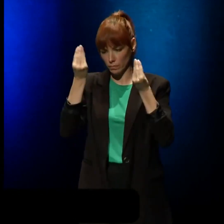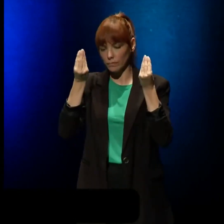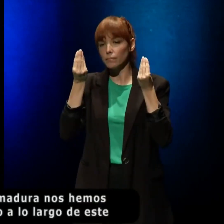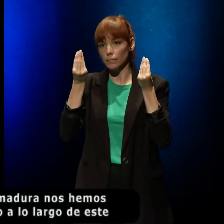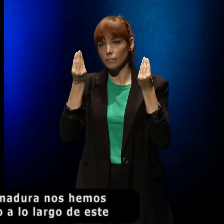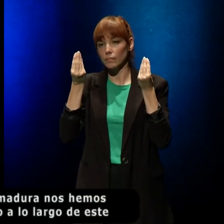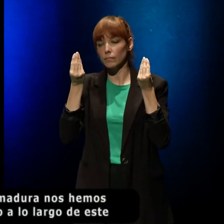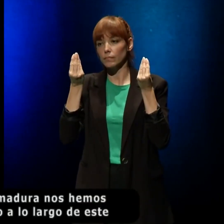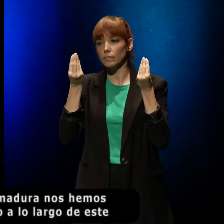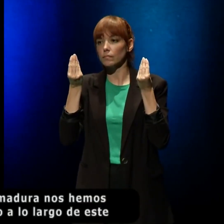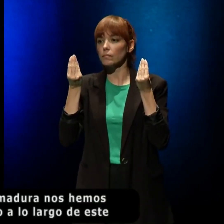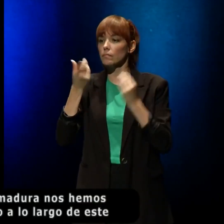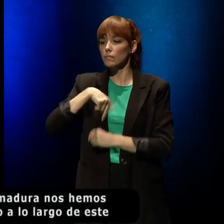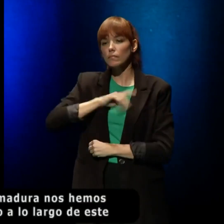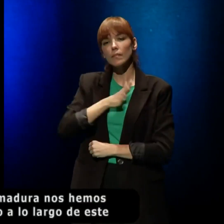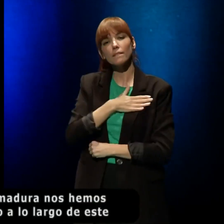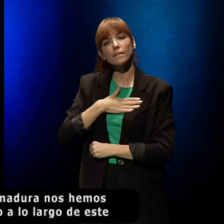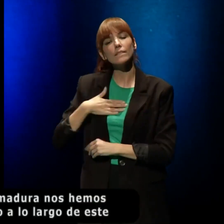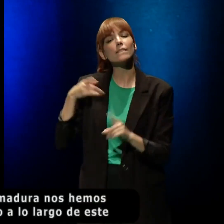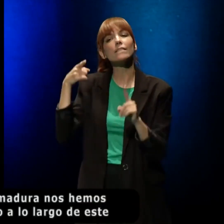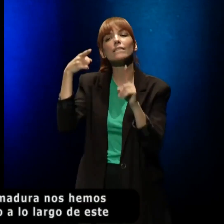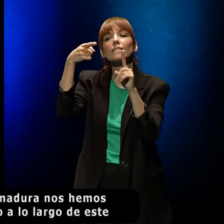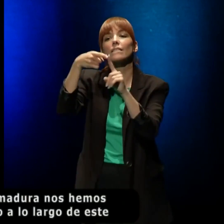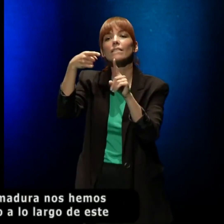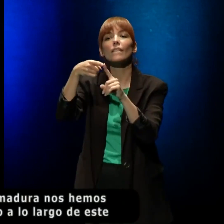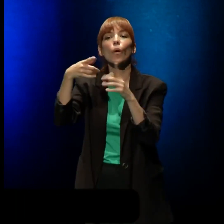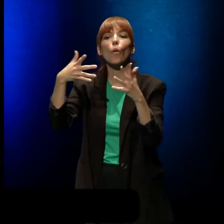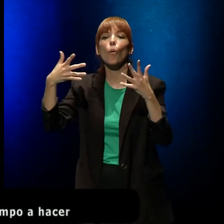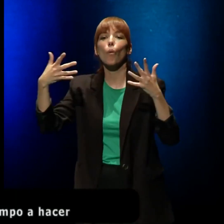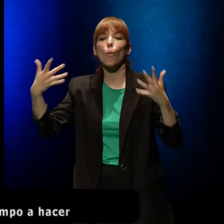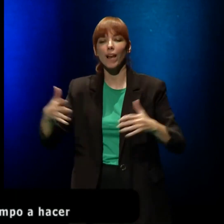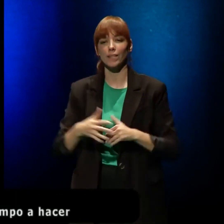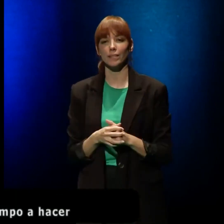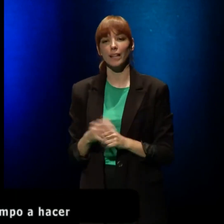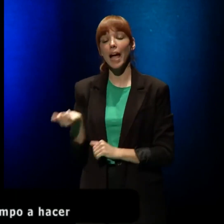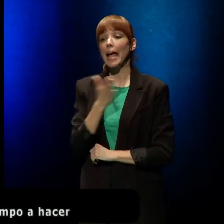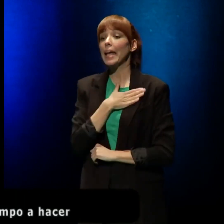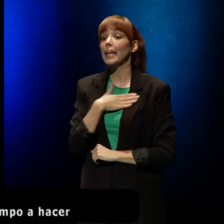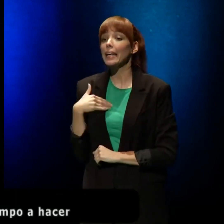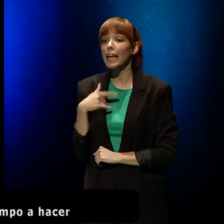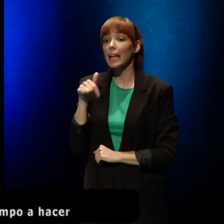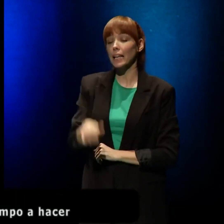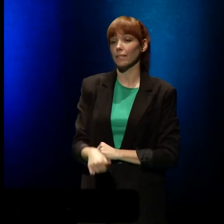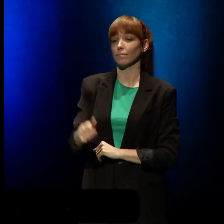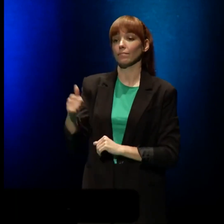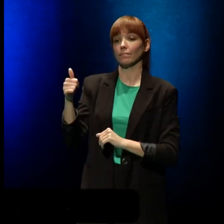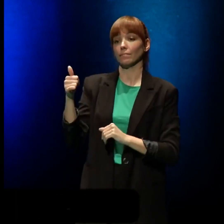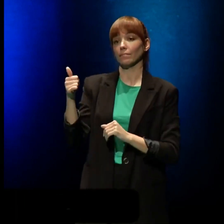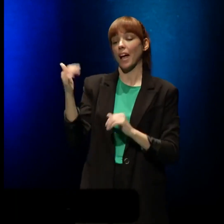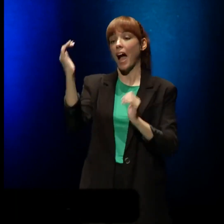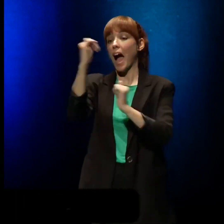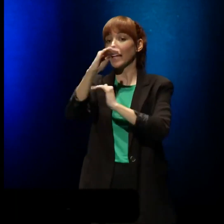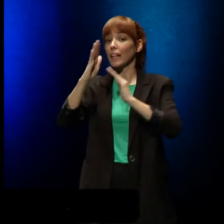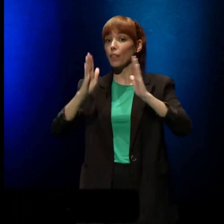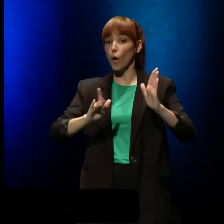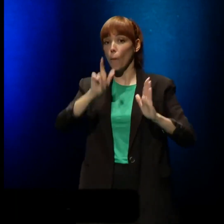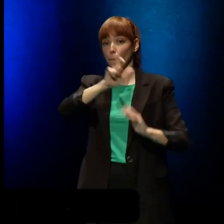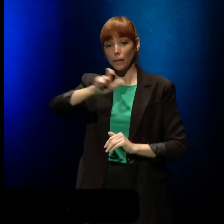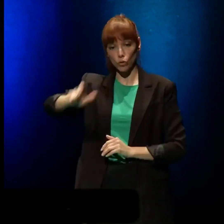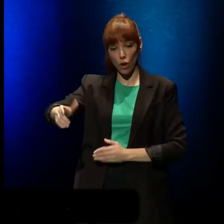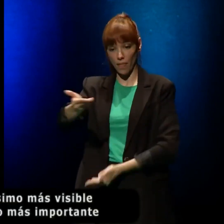hacer muchísimo más visible y muchísimo más importante el marco de atención a las personas con